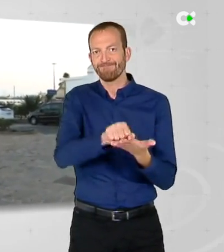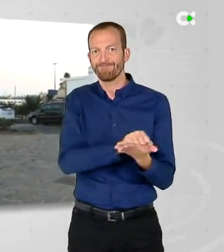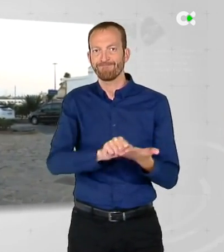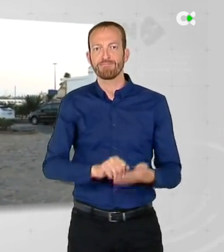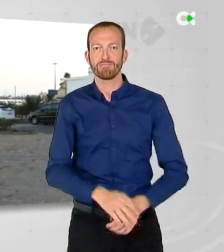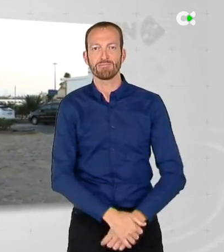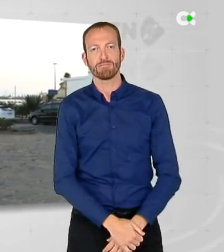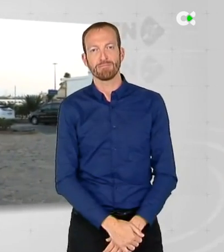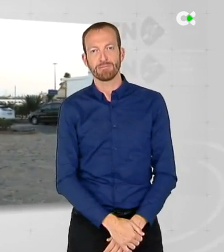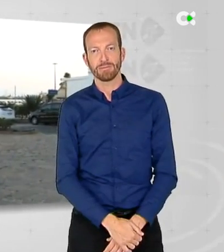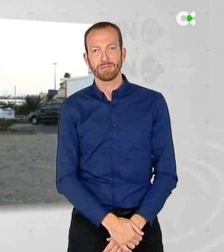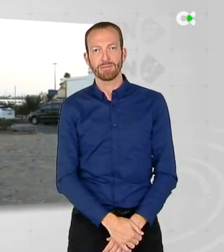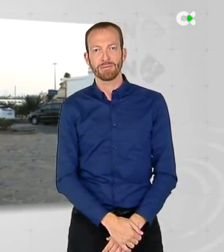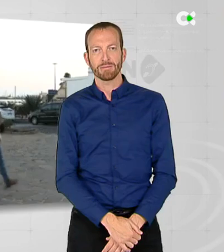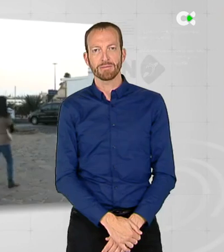instalación.